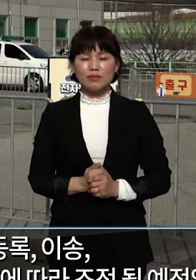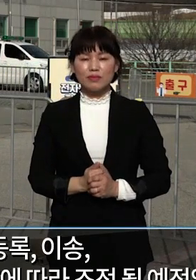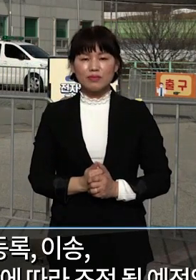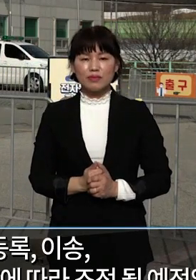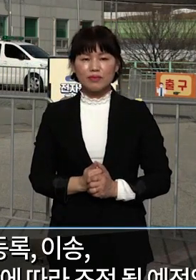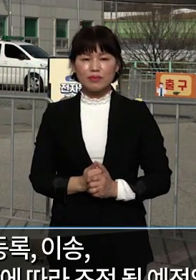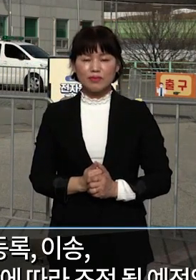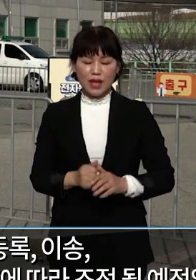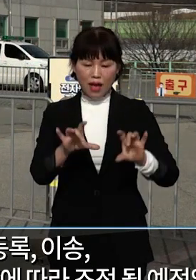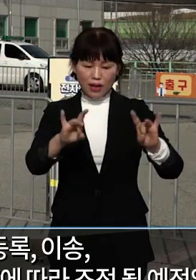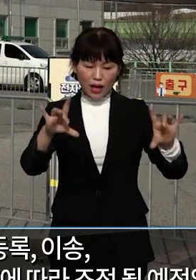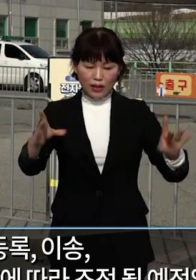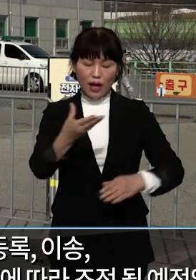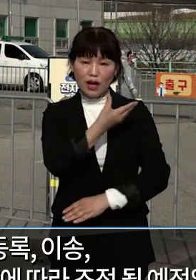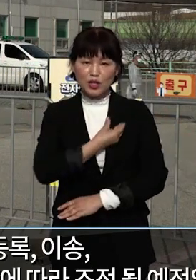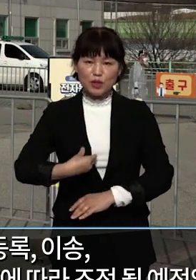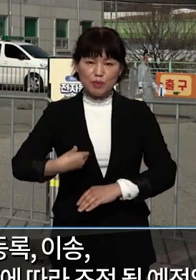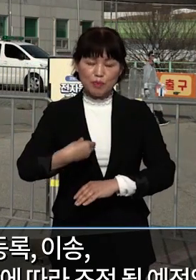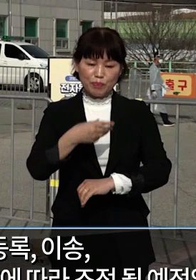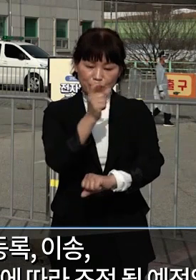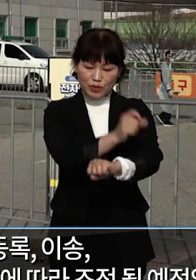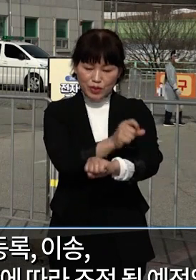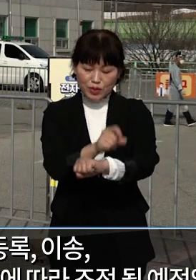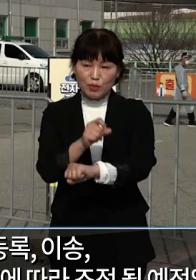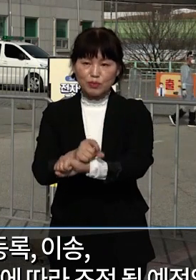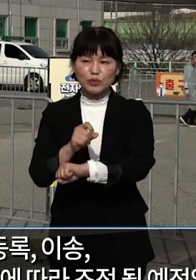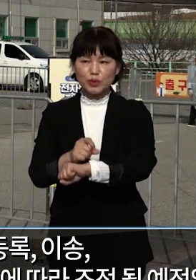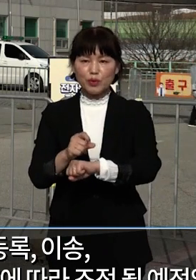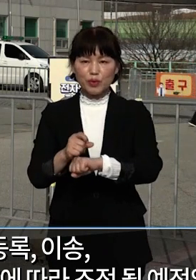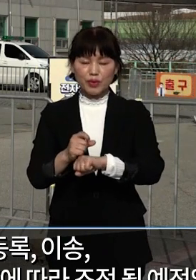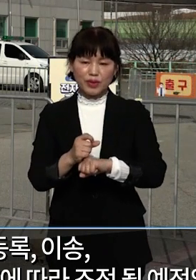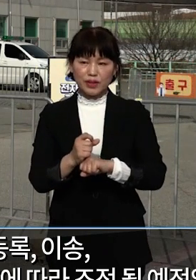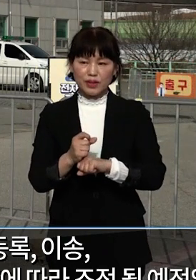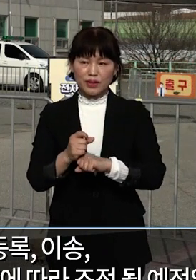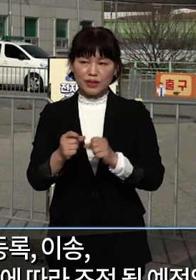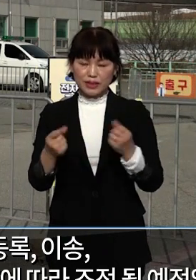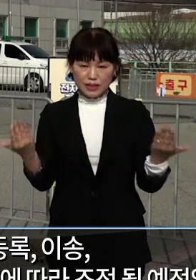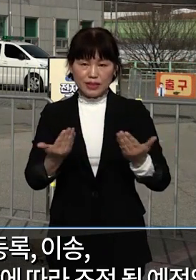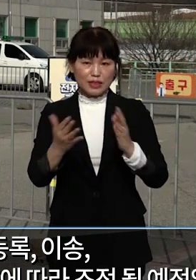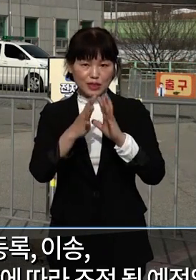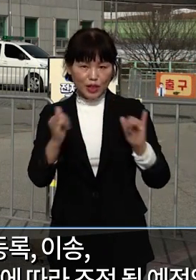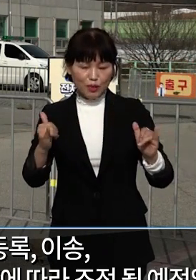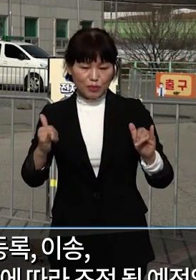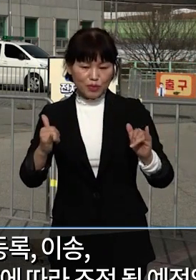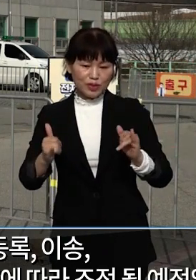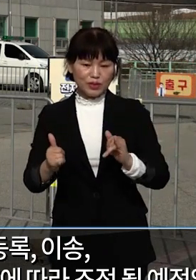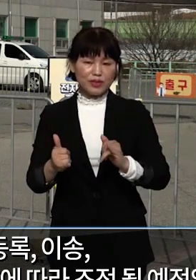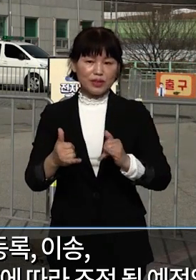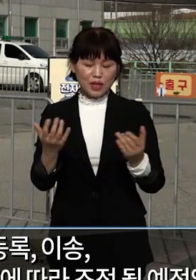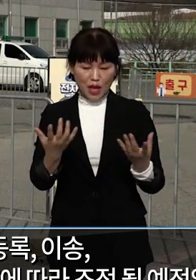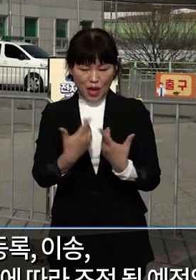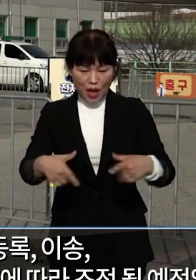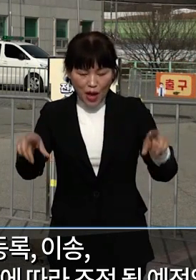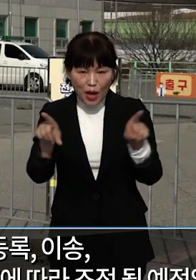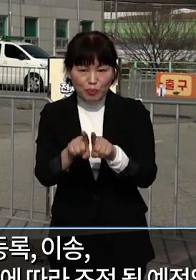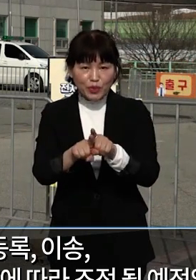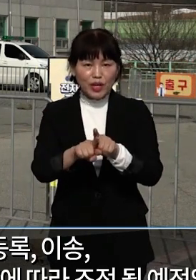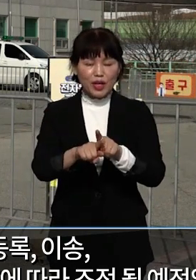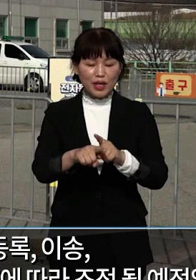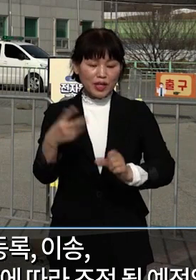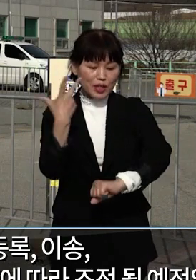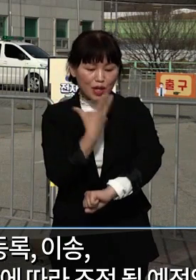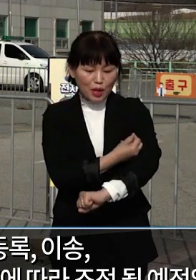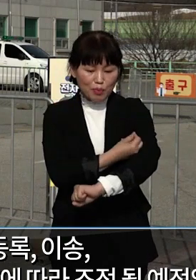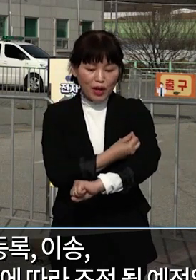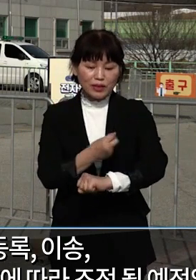읍면협조를 통해 대상자 파악 및 접종의사 확인, 사전 등록, 이송, 접종 후 관리